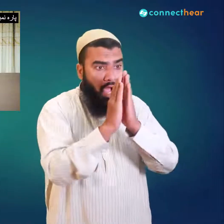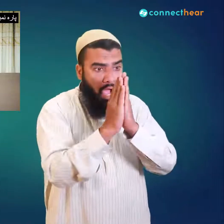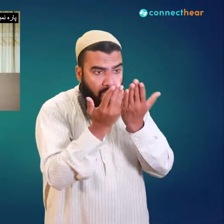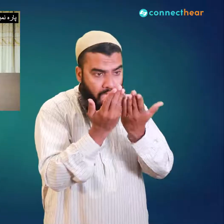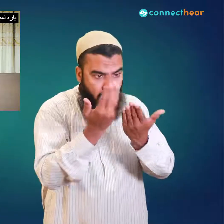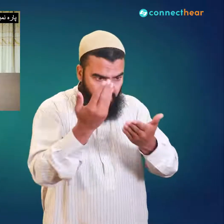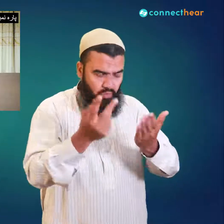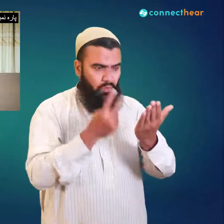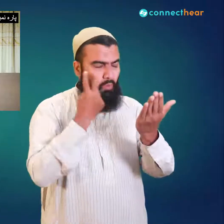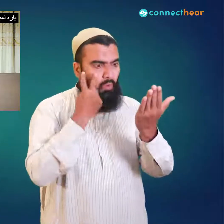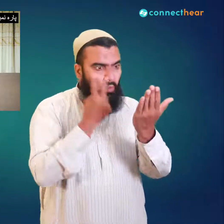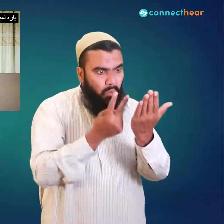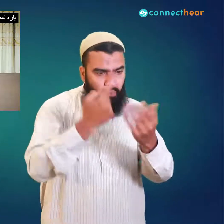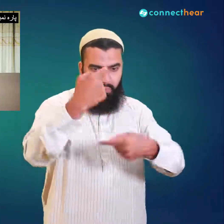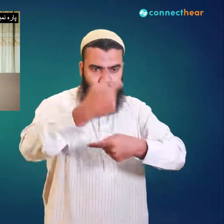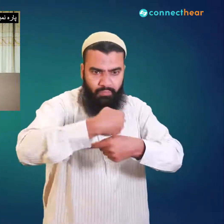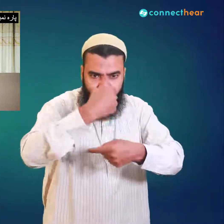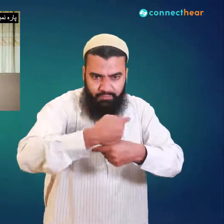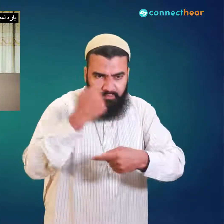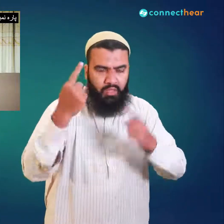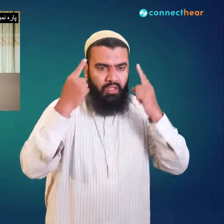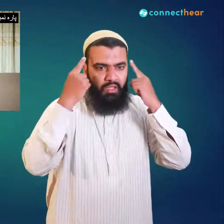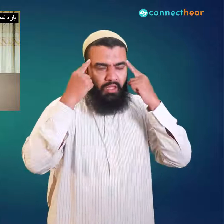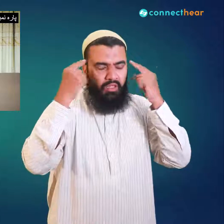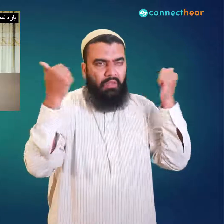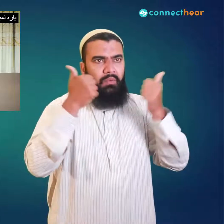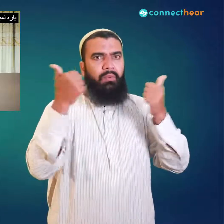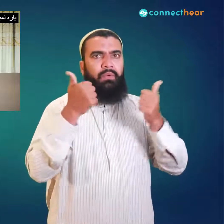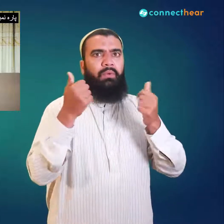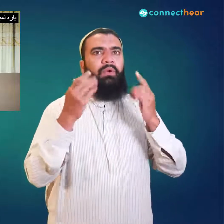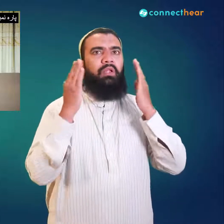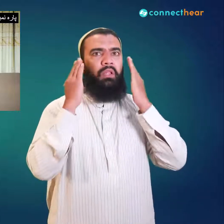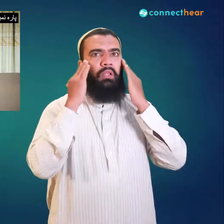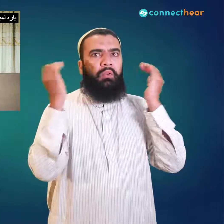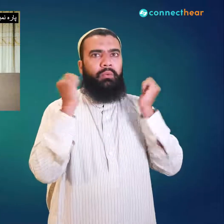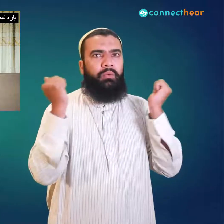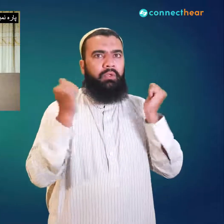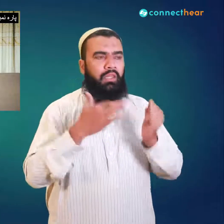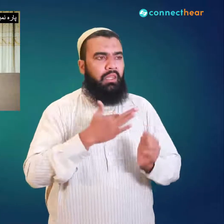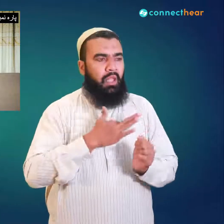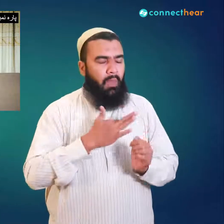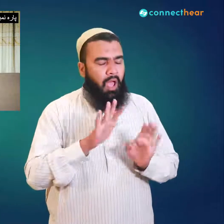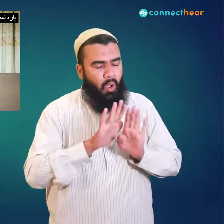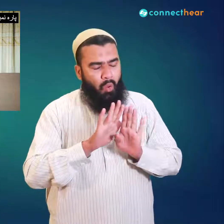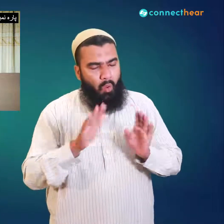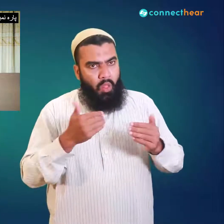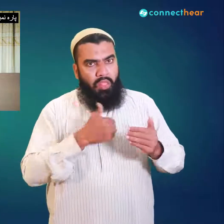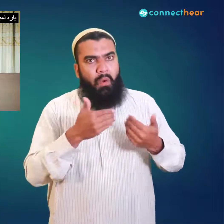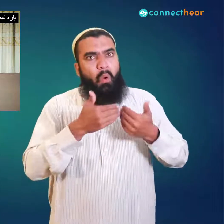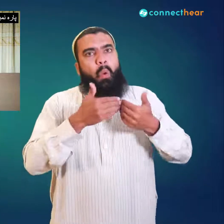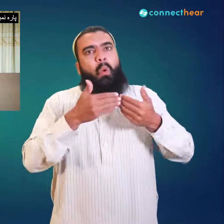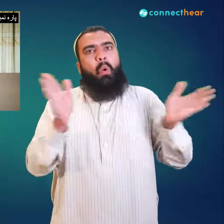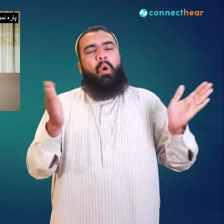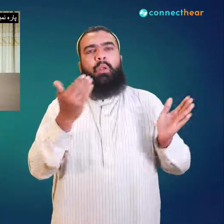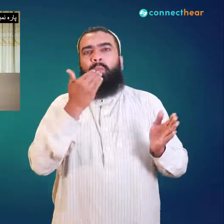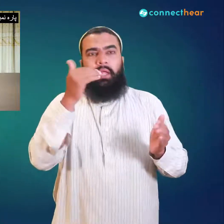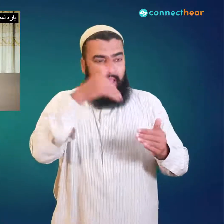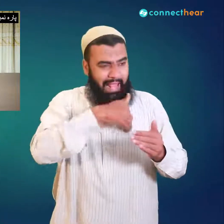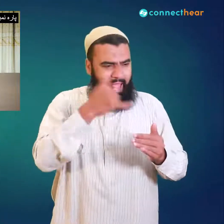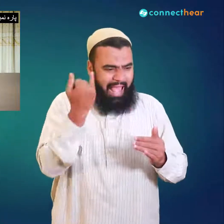ہے، اور شفاء لما فی الصدور ہے، سینوں کے اندر جو بیماریاں ہوتی ہیں اس کی شفا